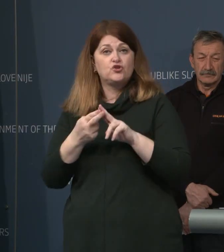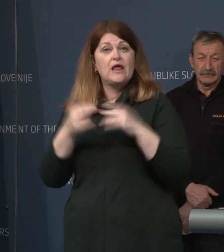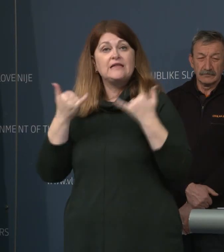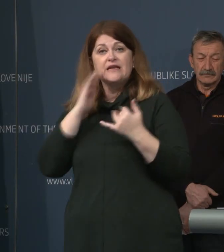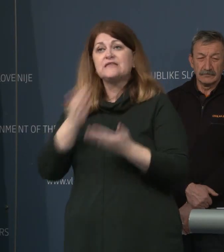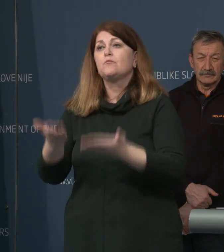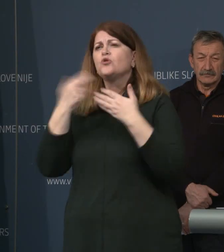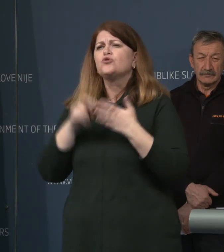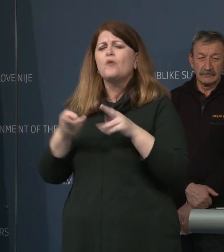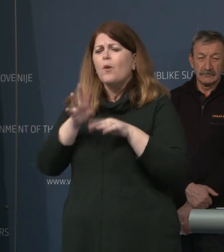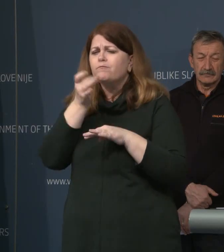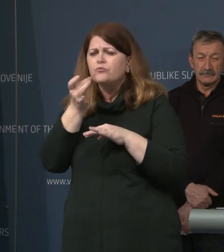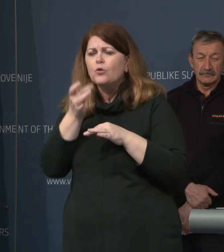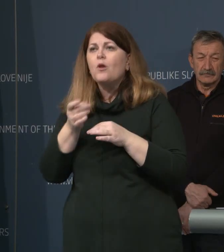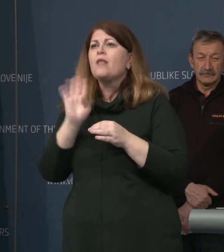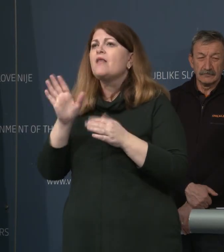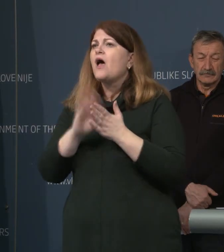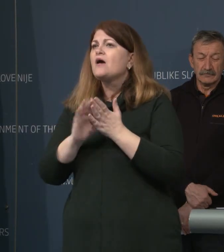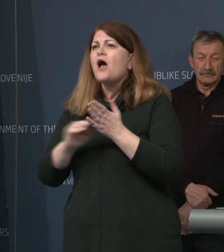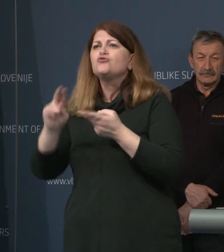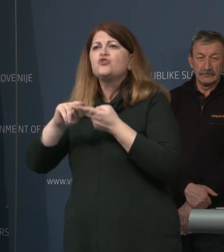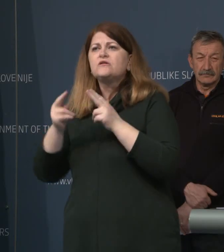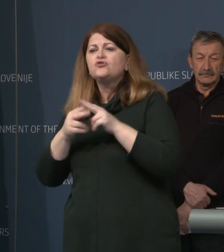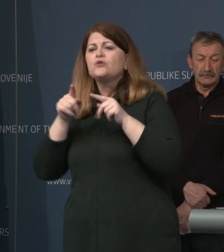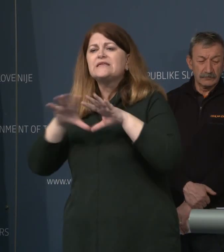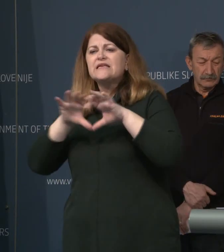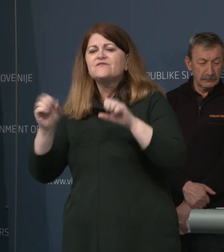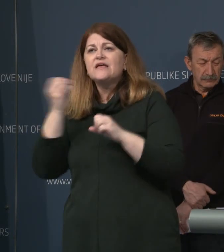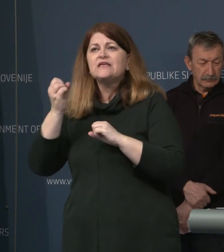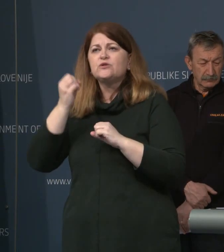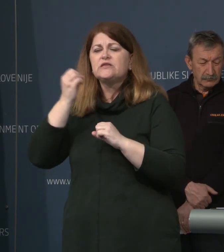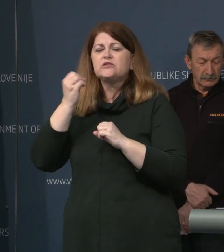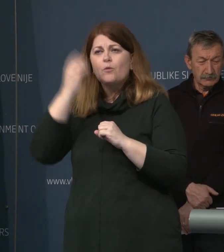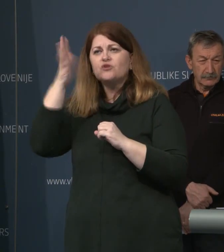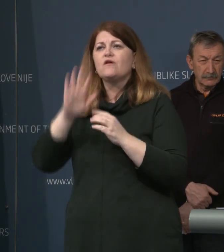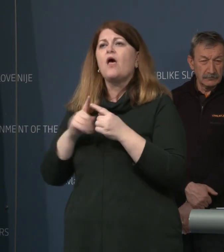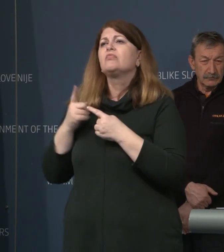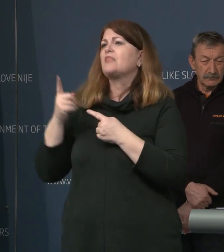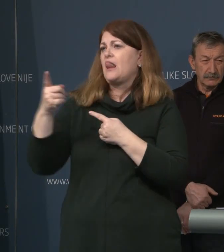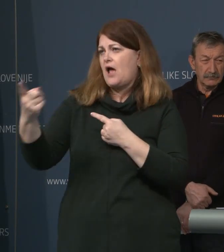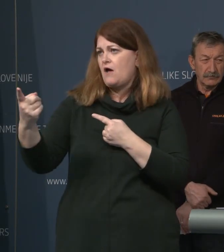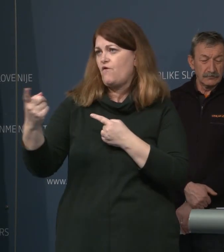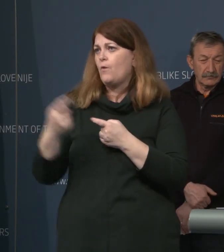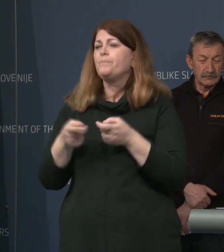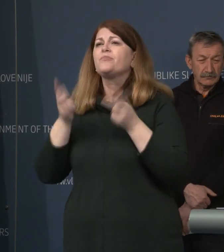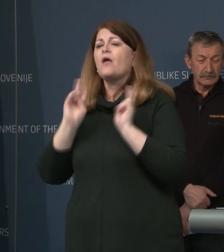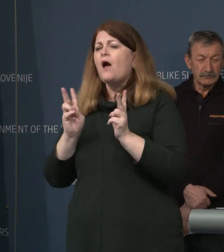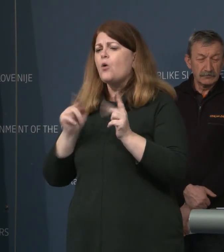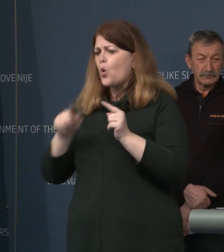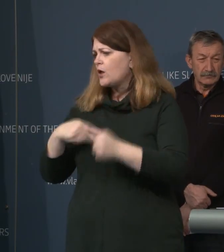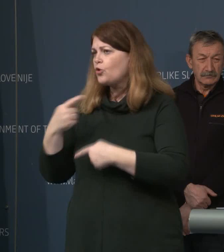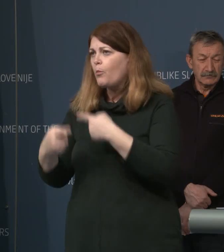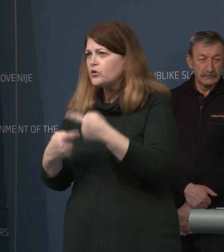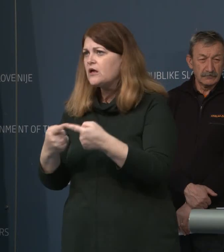bodo dobili še podrobnejša, na kakšen način naj se izvaja izobraževanje nadaljavo, kako naj to